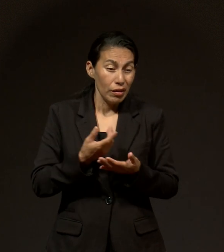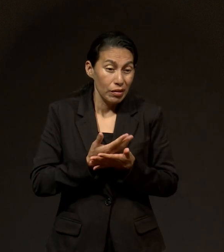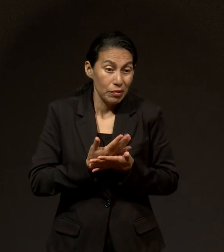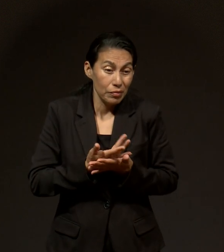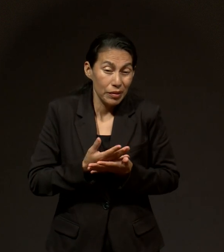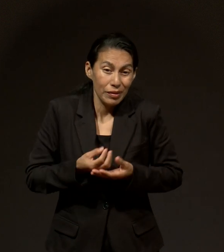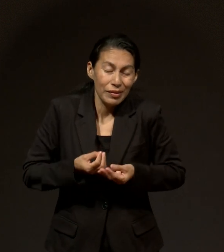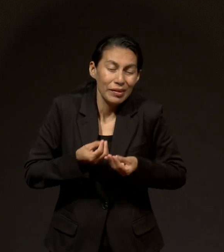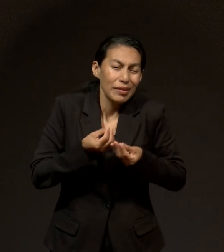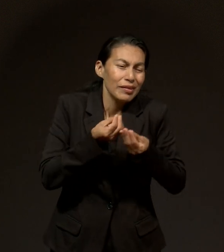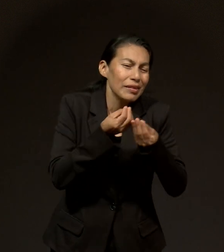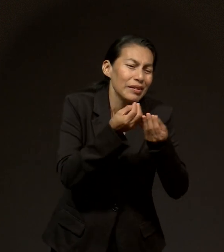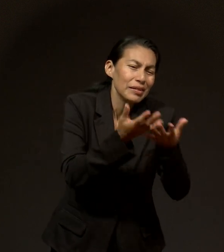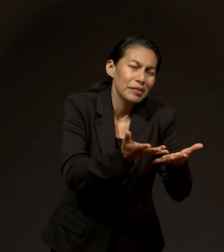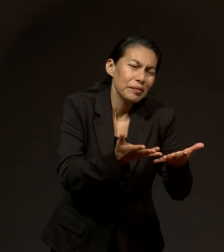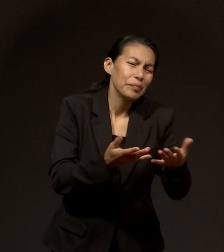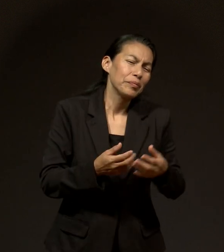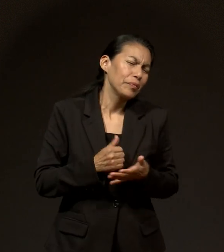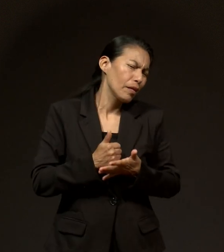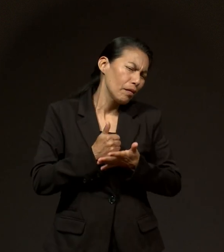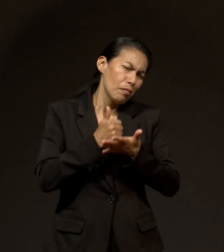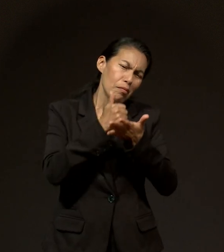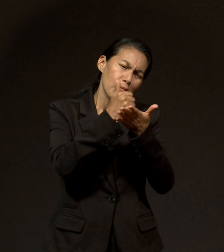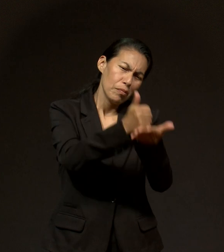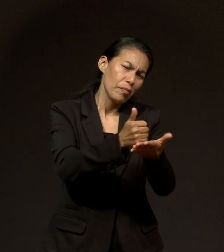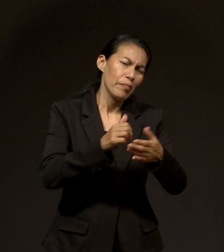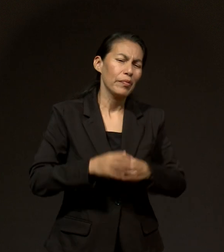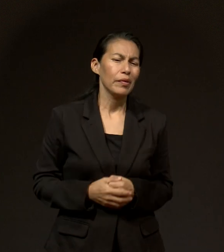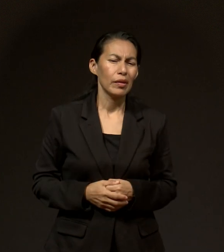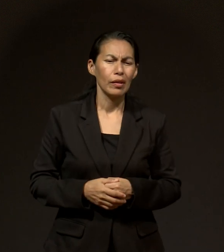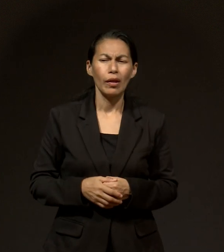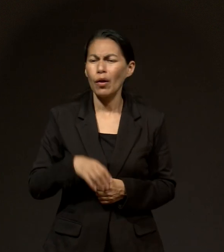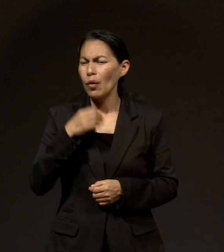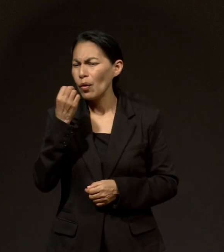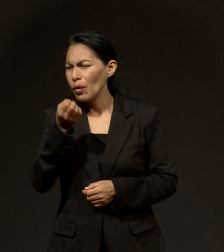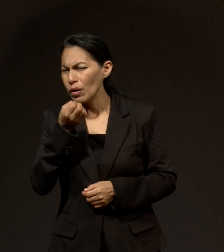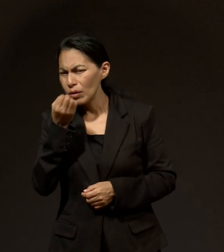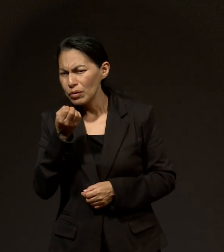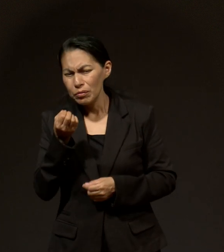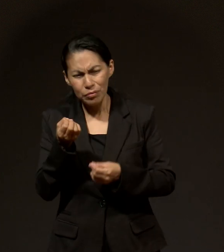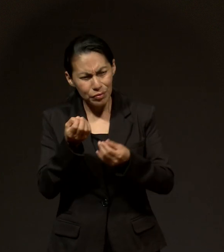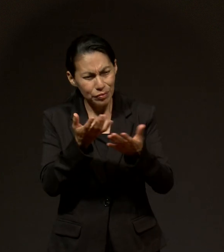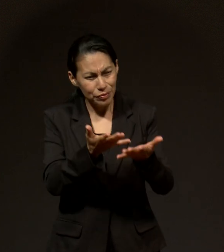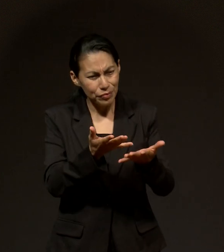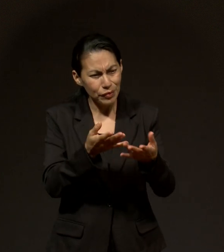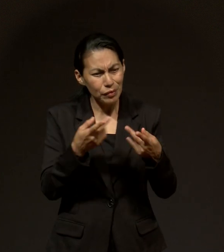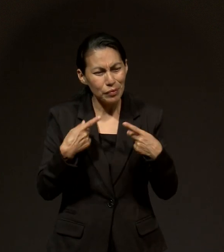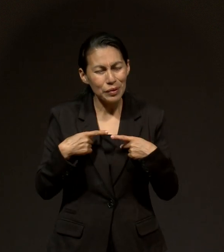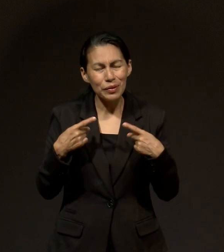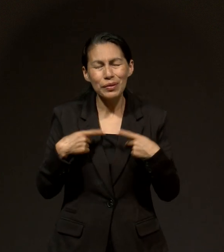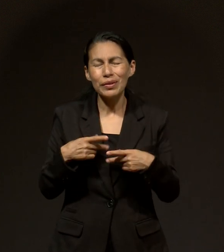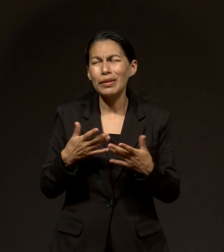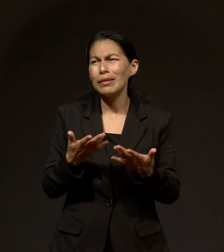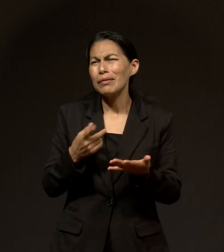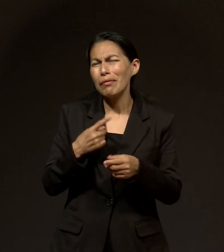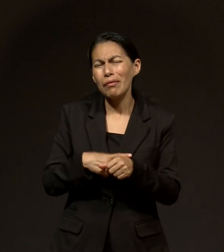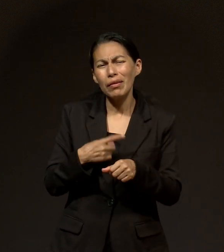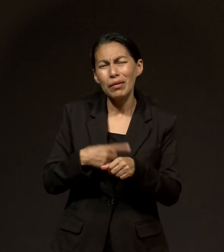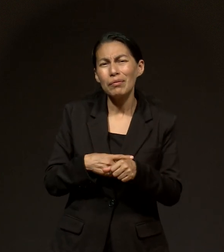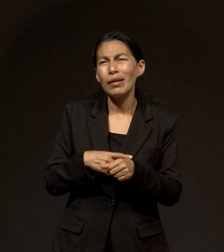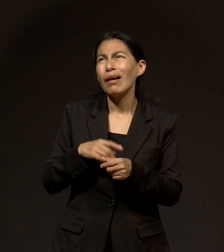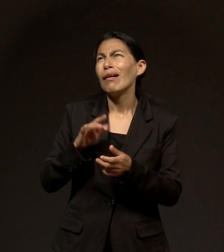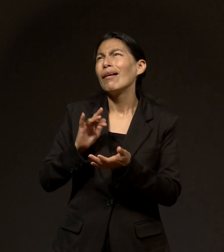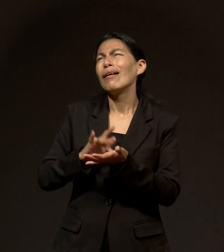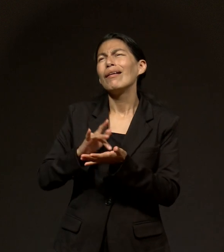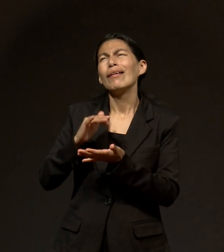vida, darle esperanzas de vida. Y con una simple oración, el paciente te dice, muchas